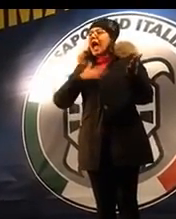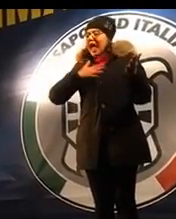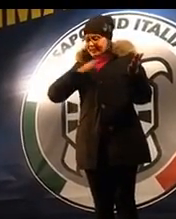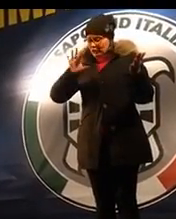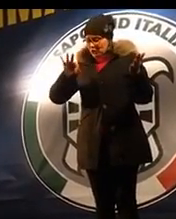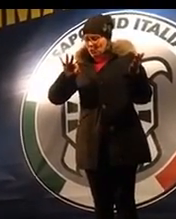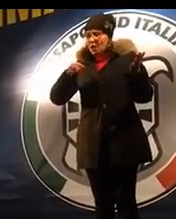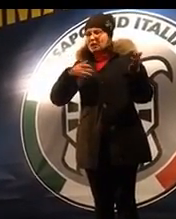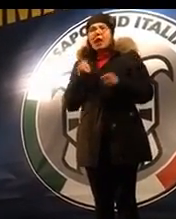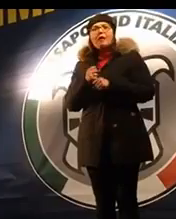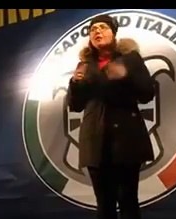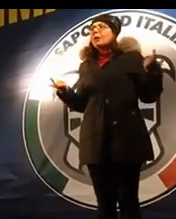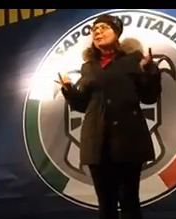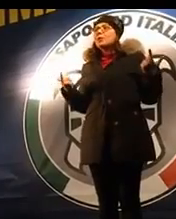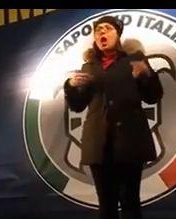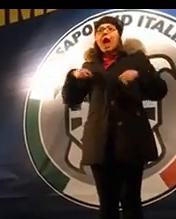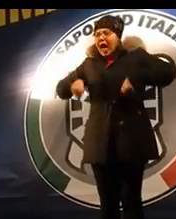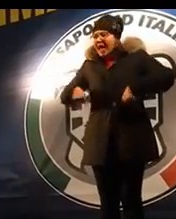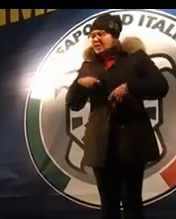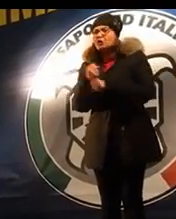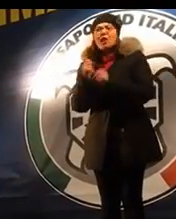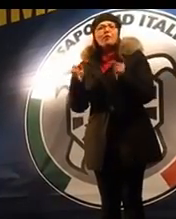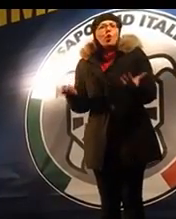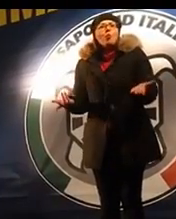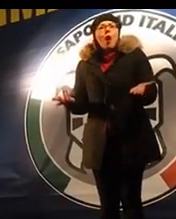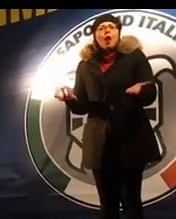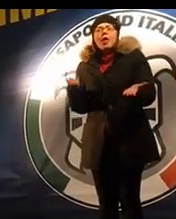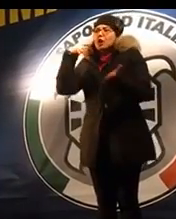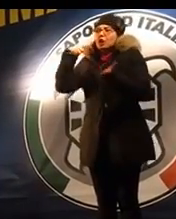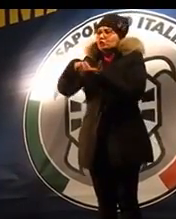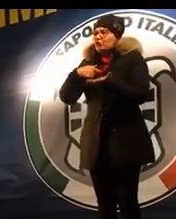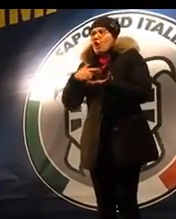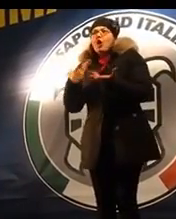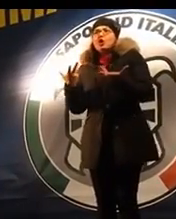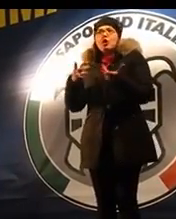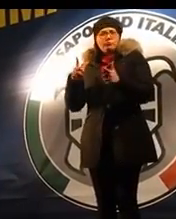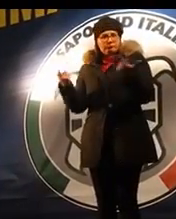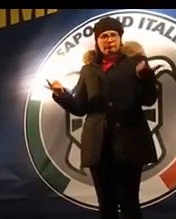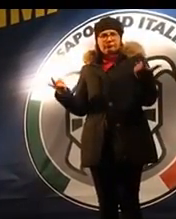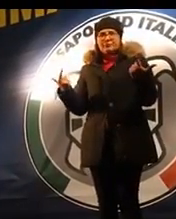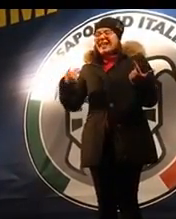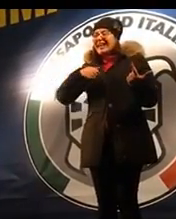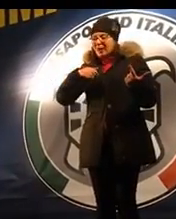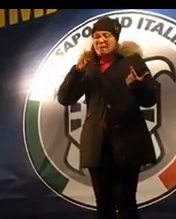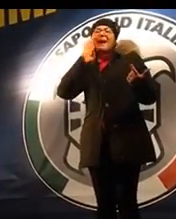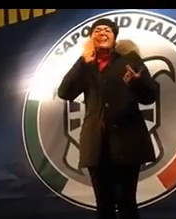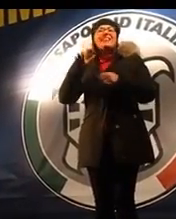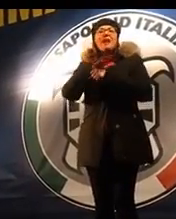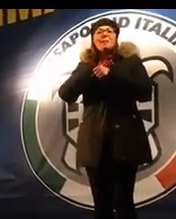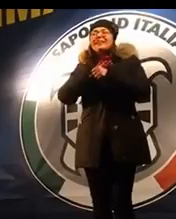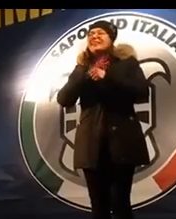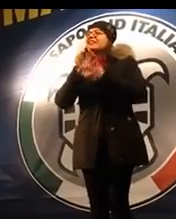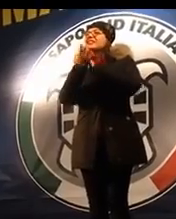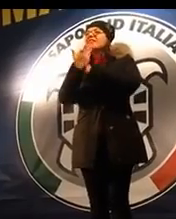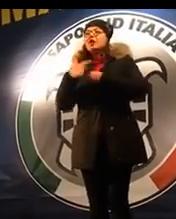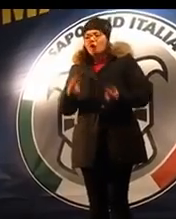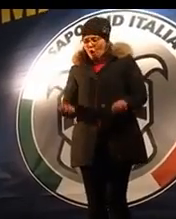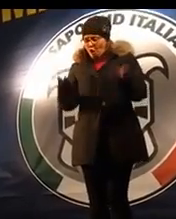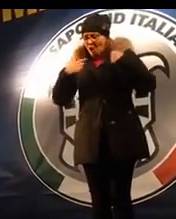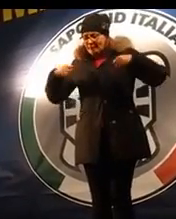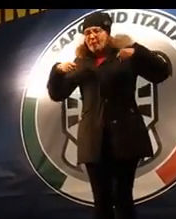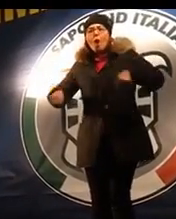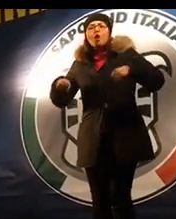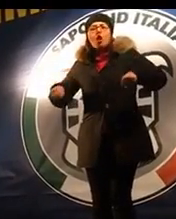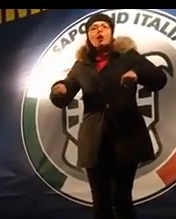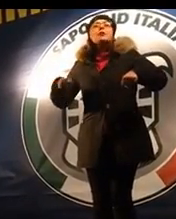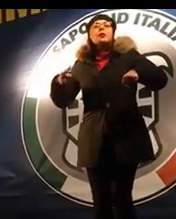che non riescono a rientrare. Bravo. Padri di famiglia che anche loro si sono dovuti comprare il motorino, e quante volte abbiamo ordinato la pizza e ci è venuto a